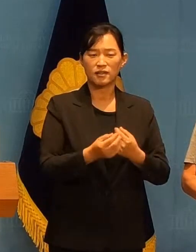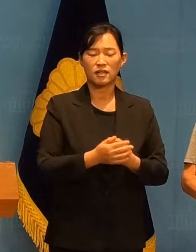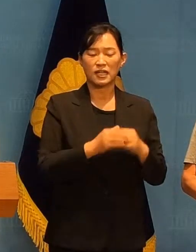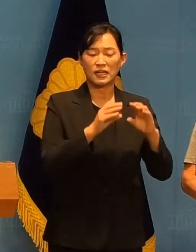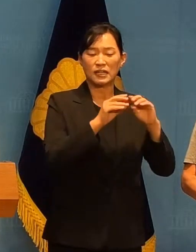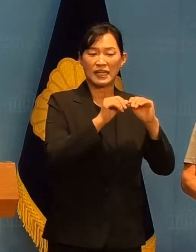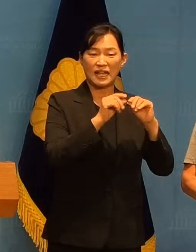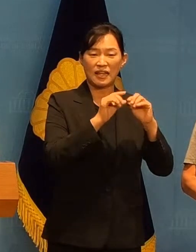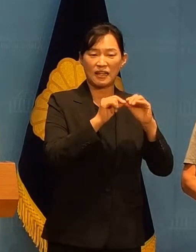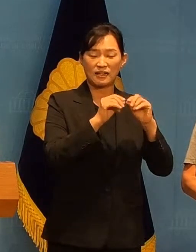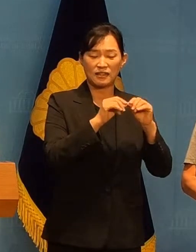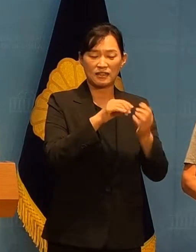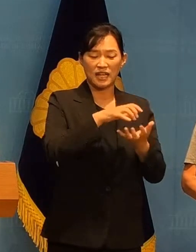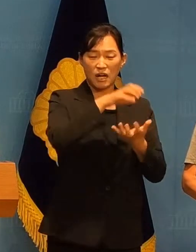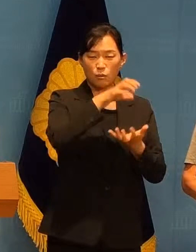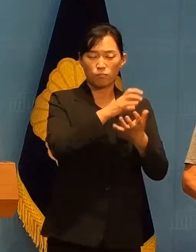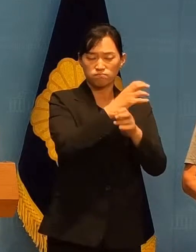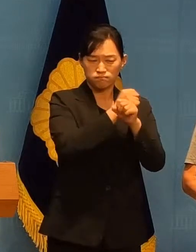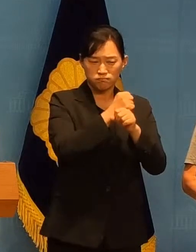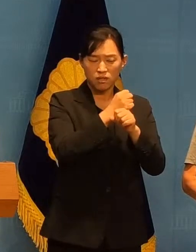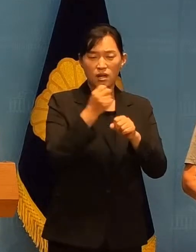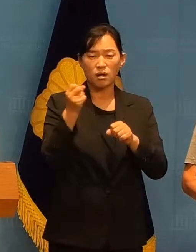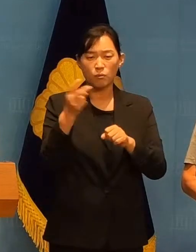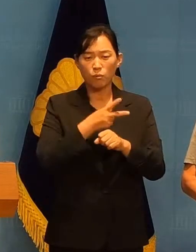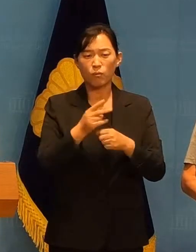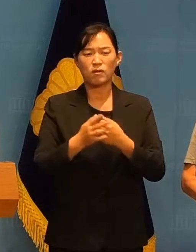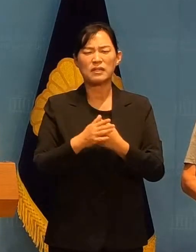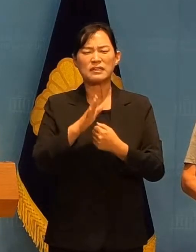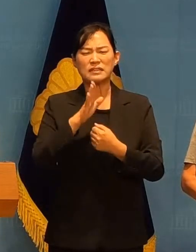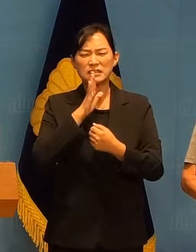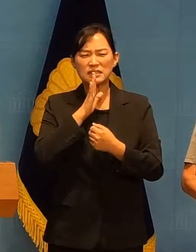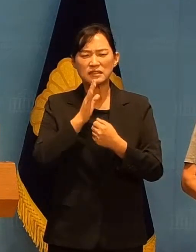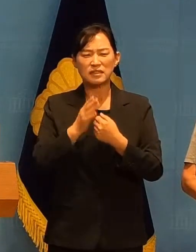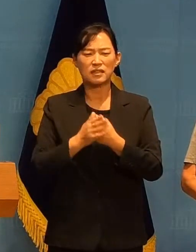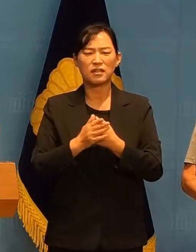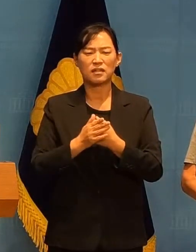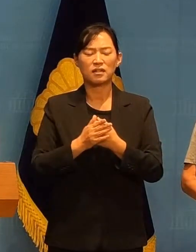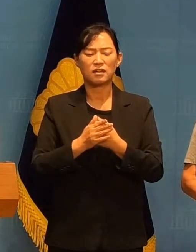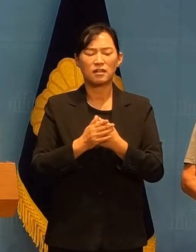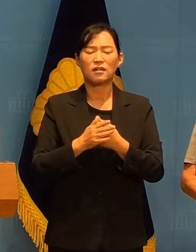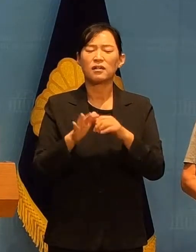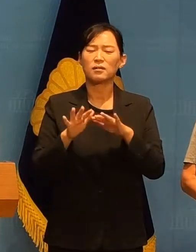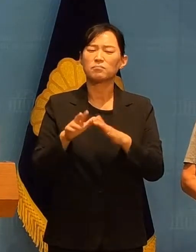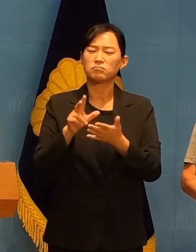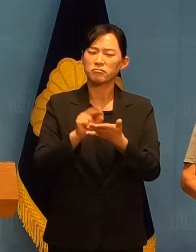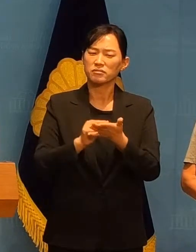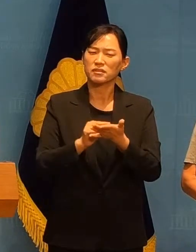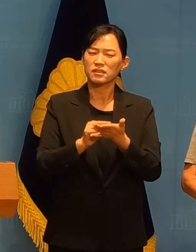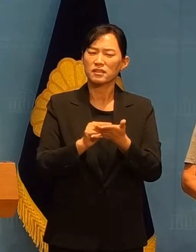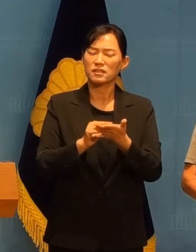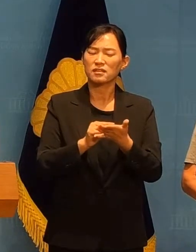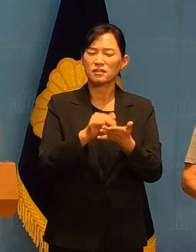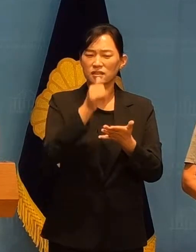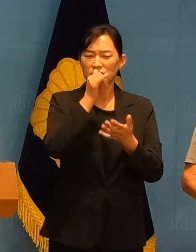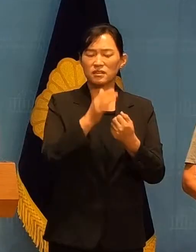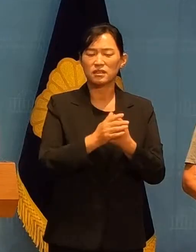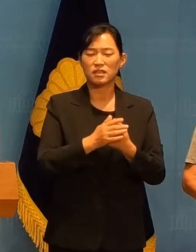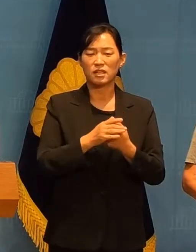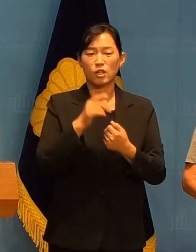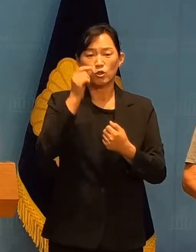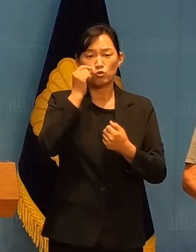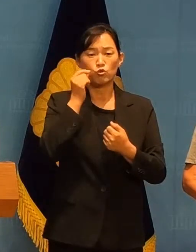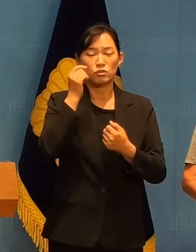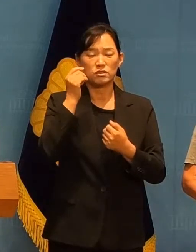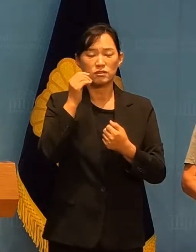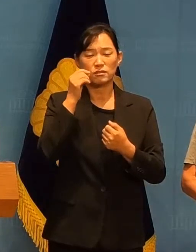기준으로 계약을 맺고 실질적인 토목공사를 진행하는 운반도급의 실태에 대해서 울산에서 덤프